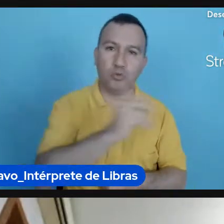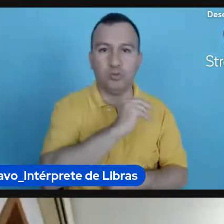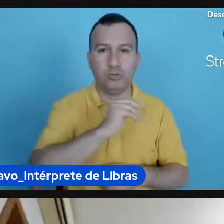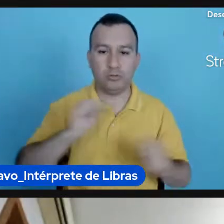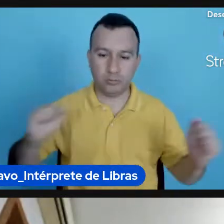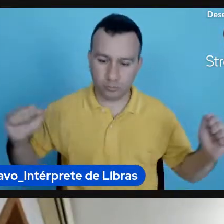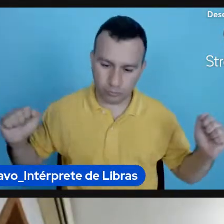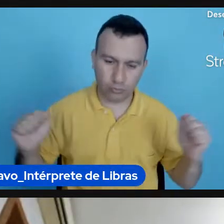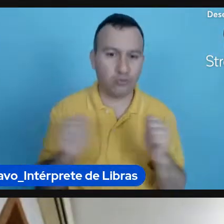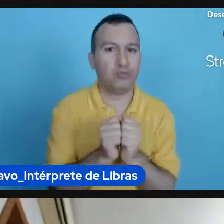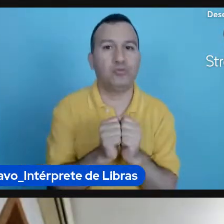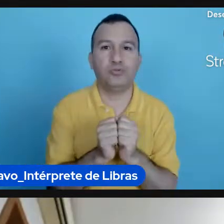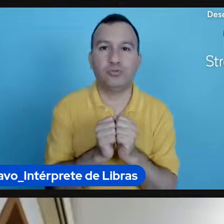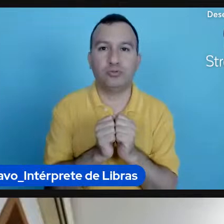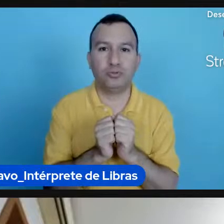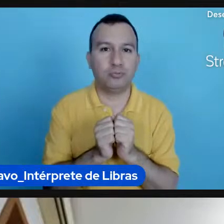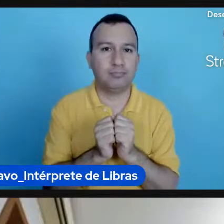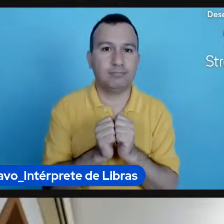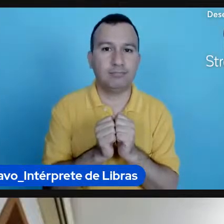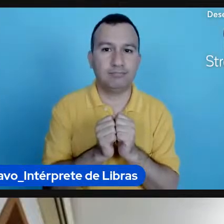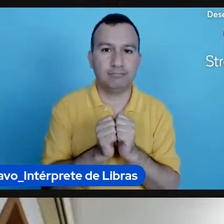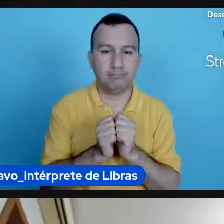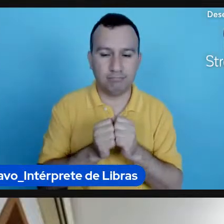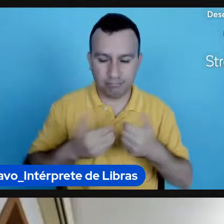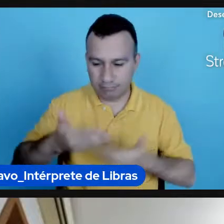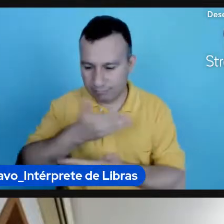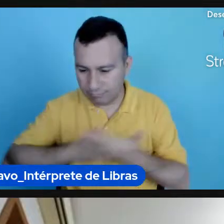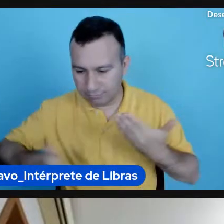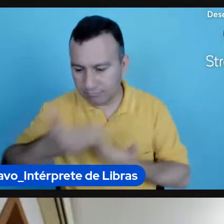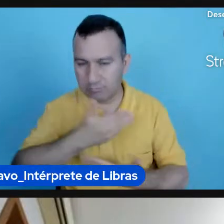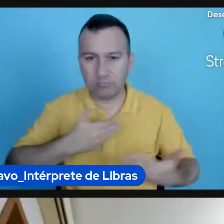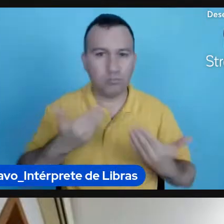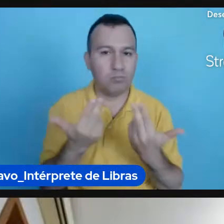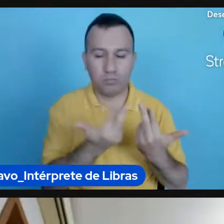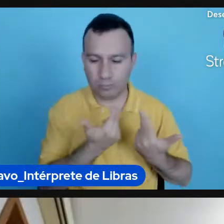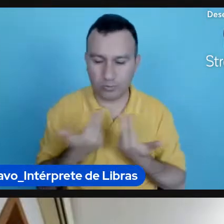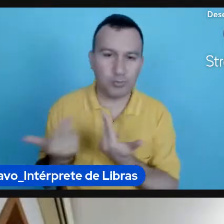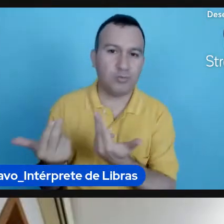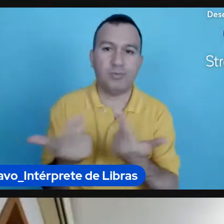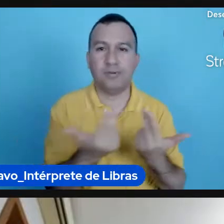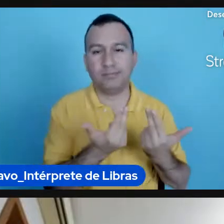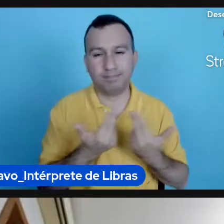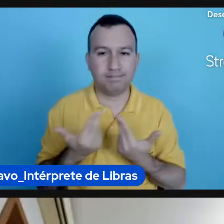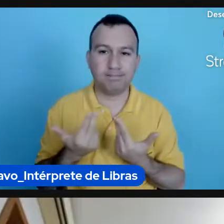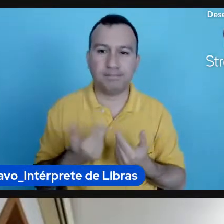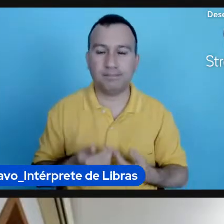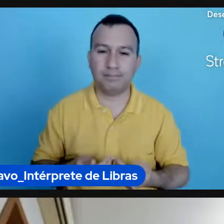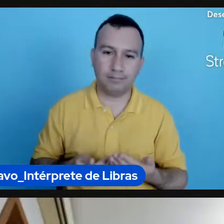fazer o que todo mundo está fazendo e se movimentar a partir disso. Paulo?